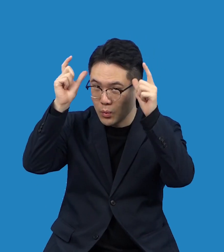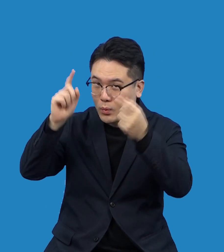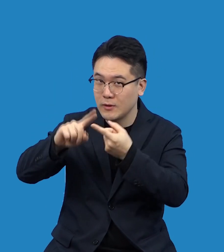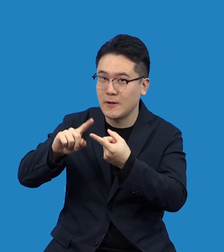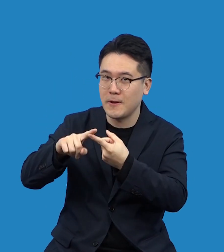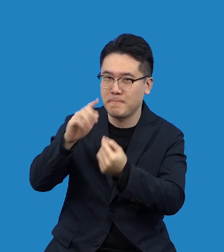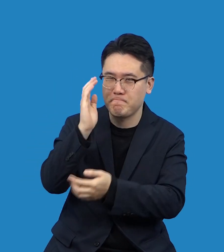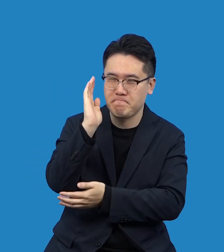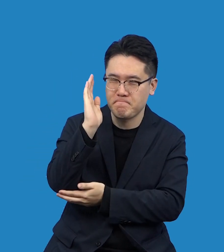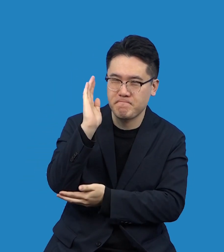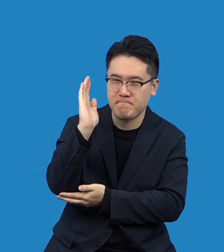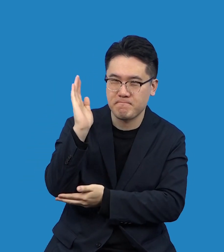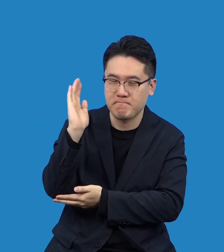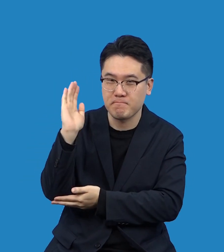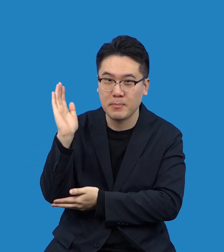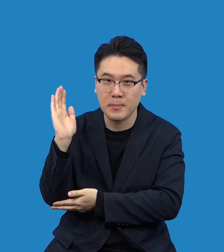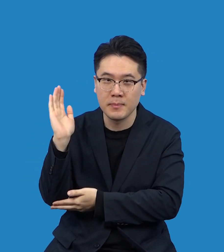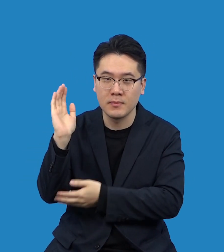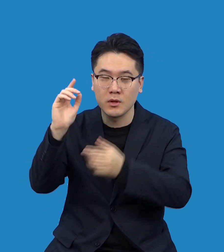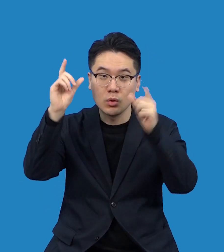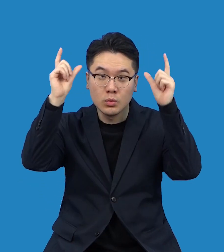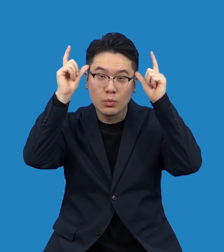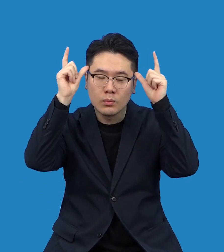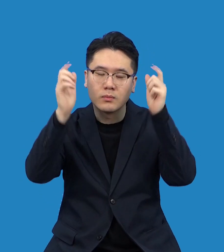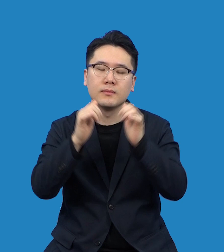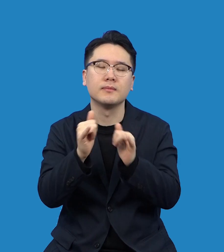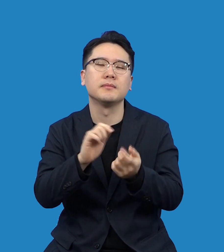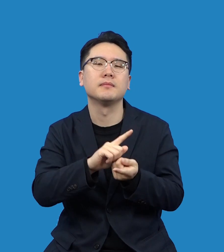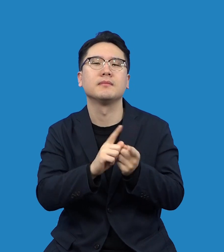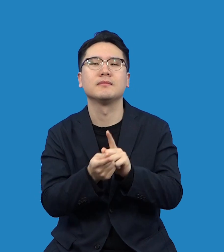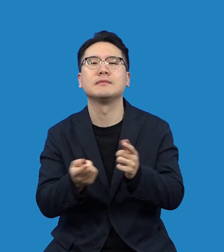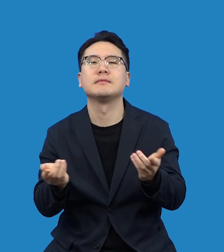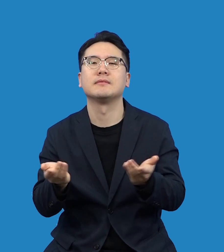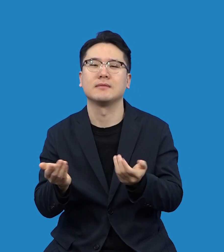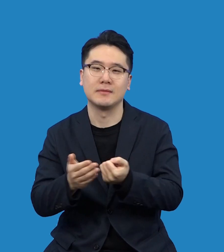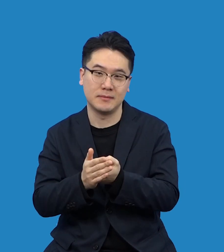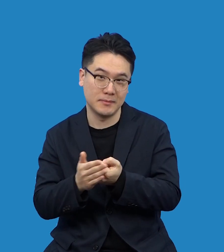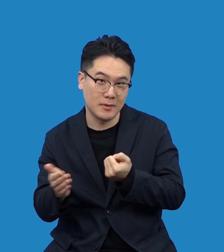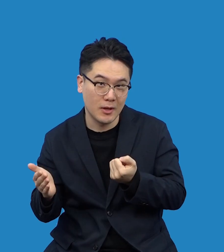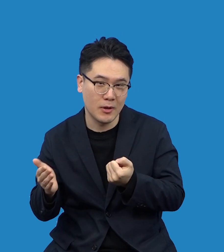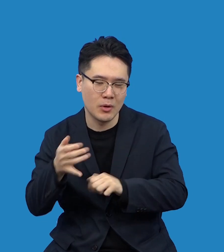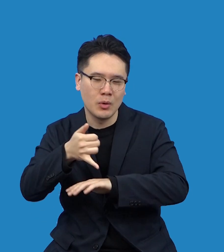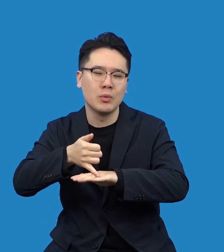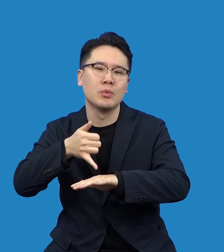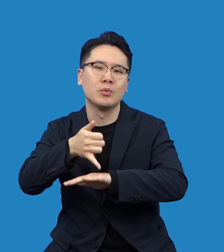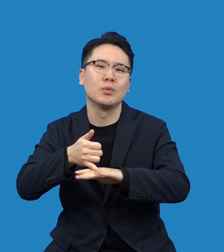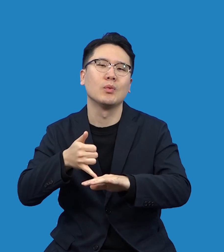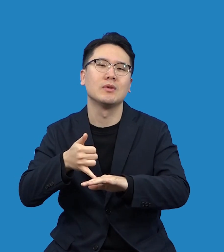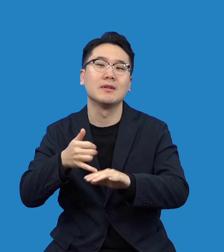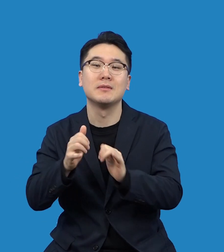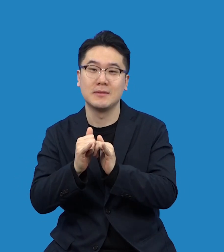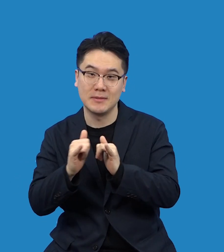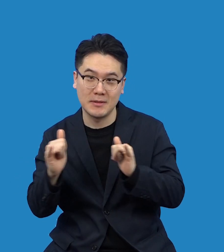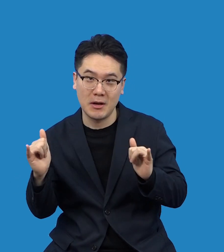소가 사람 대신 일해주니 농사 짓는 사람에게 소야말로 큰